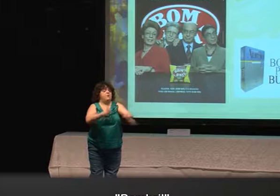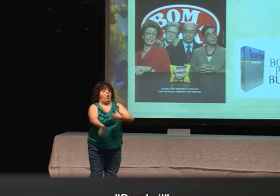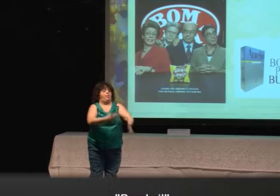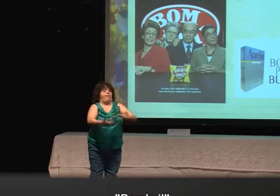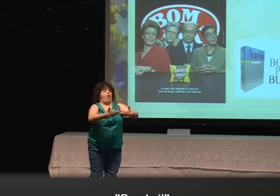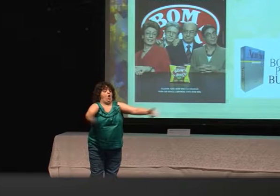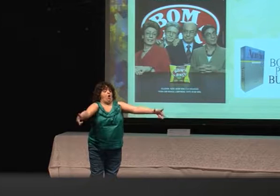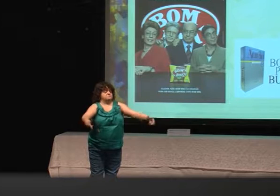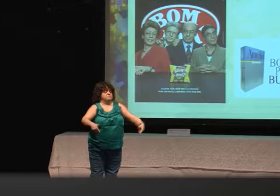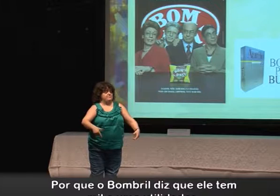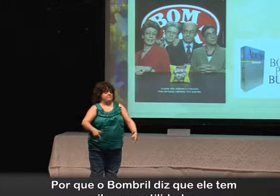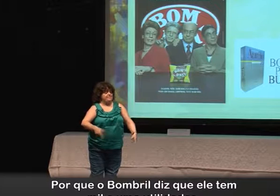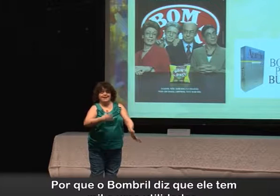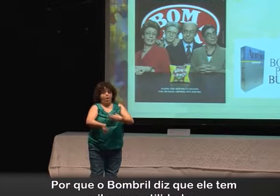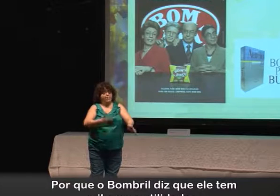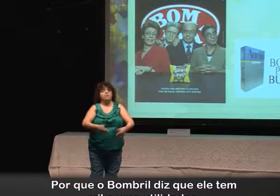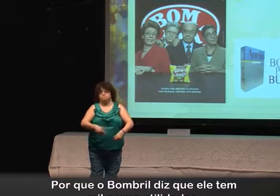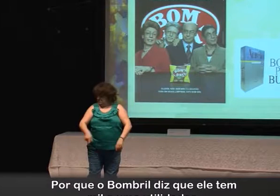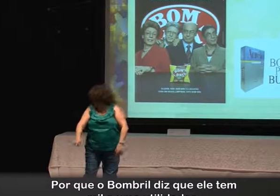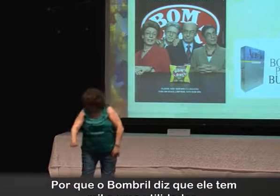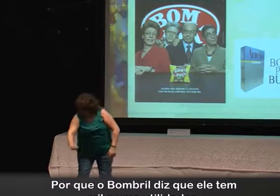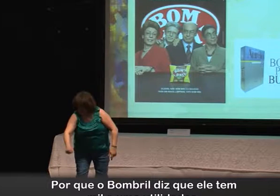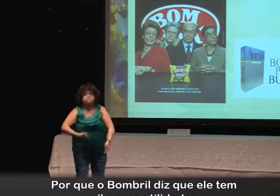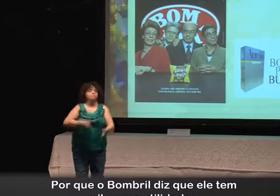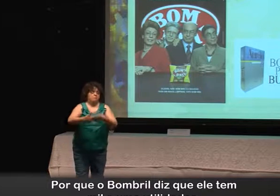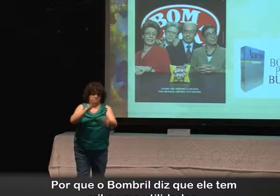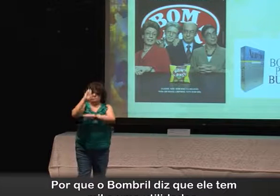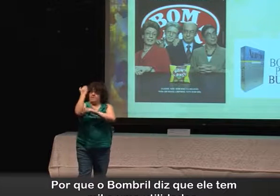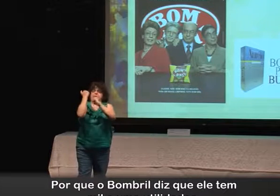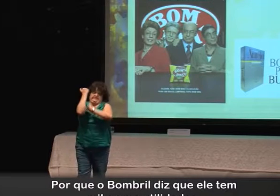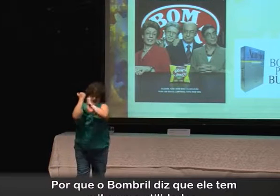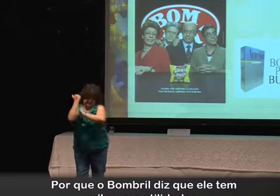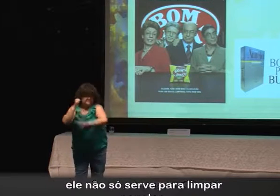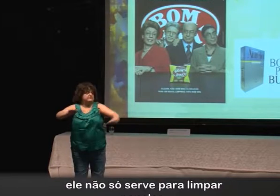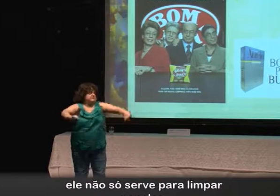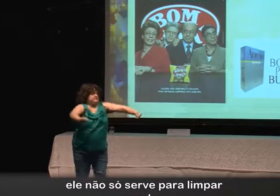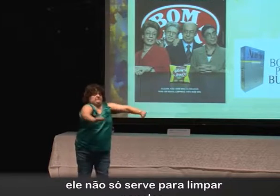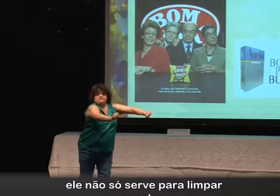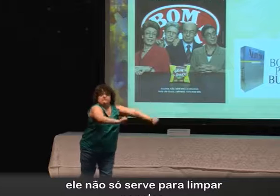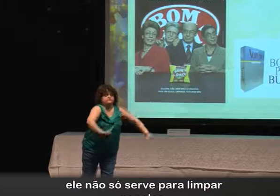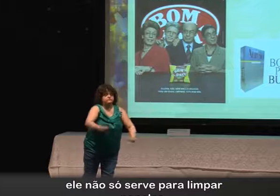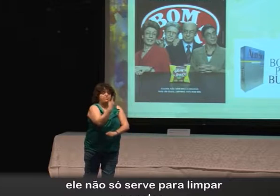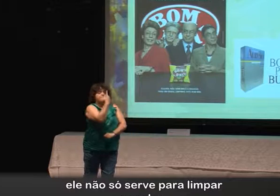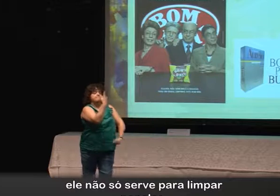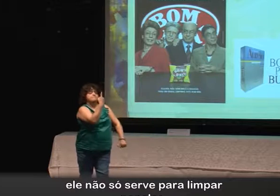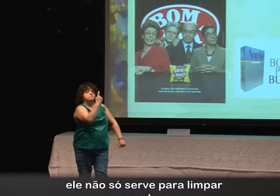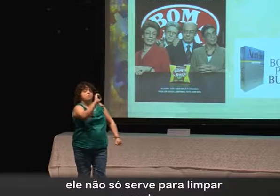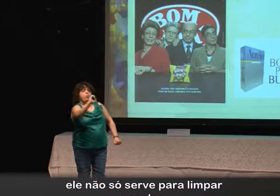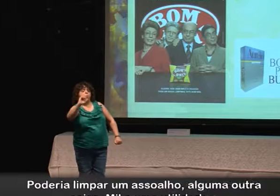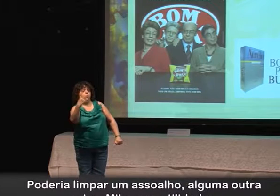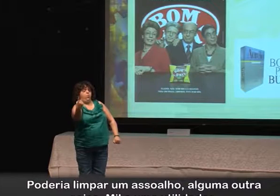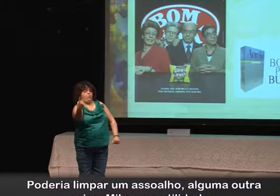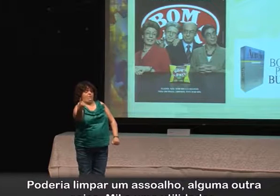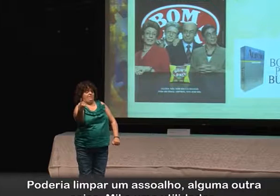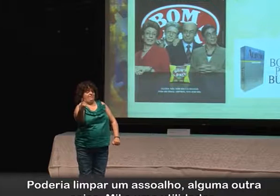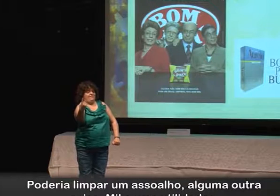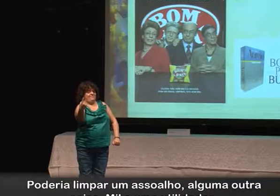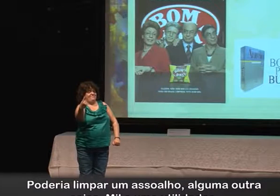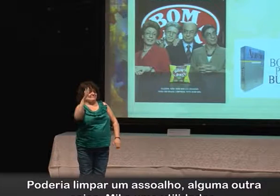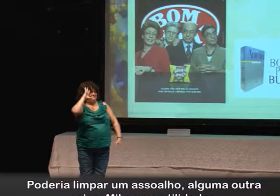Bombril. Porque o Bombril diz que ele tem 1.001 utilidades. Ele não só serve para limpar panelas, mas pode limpar um